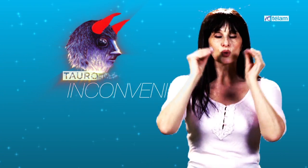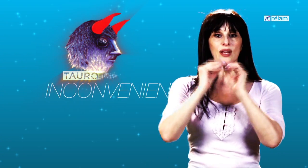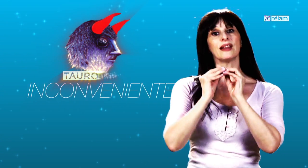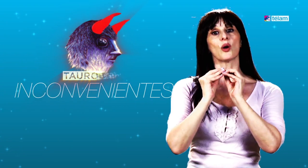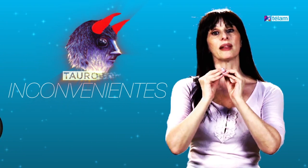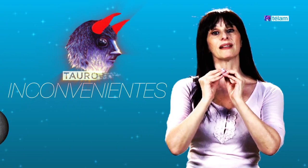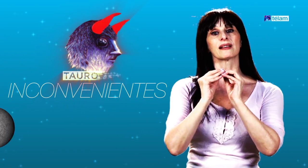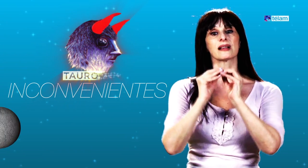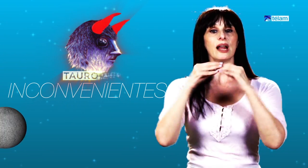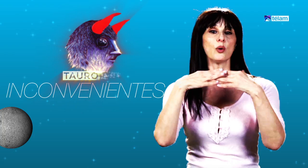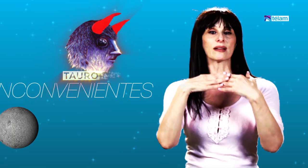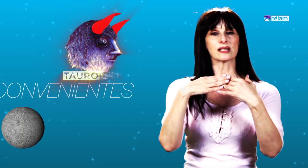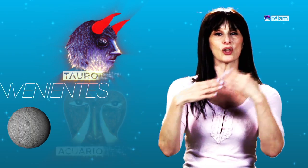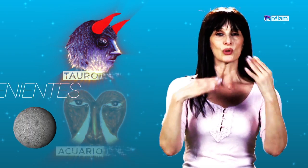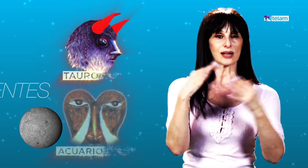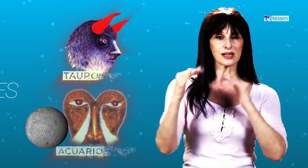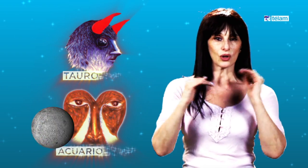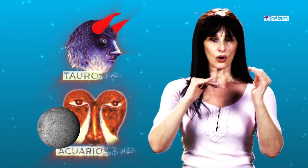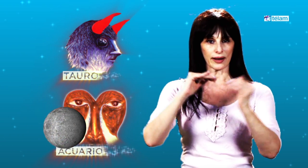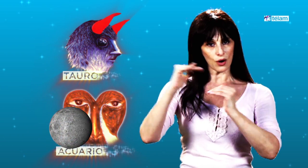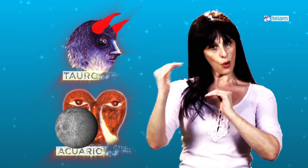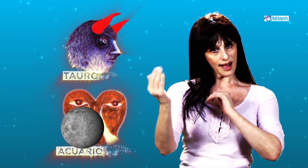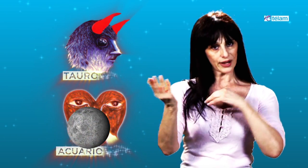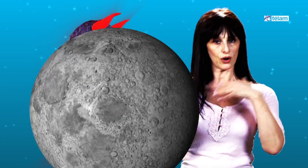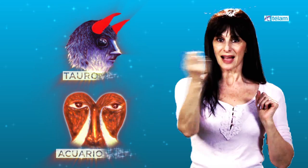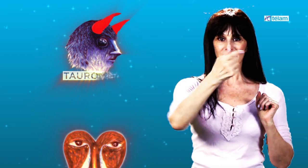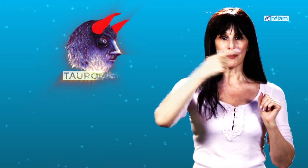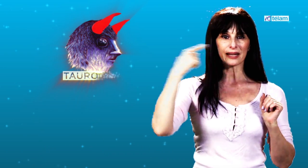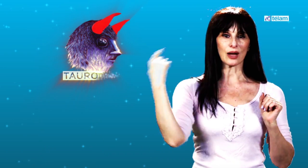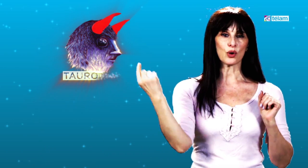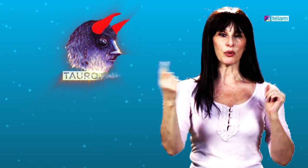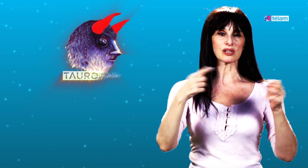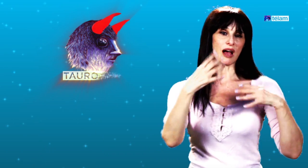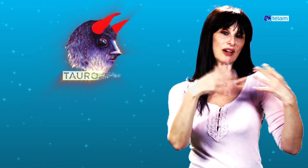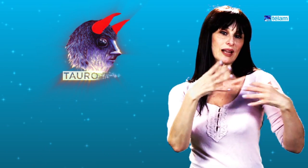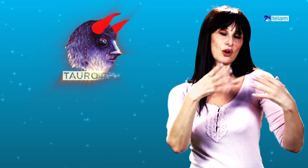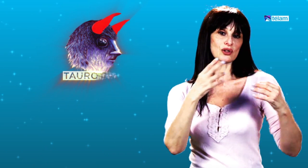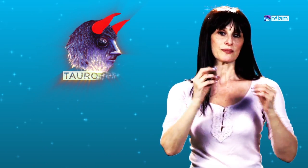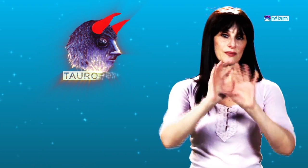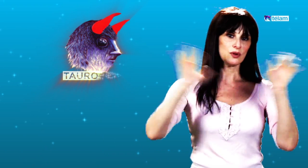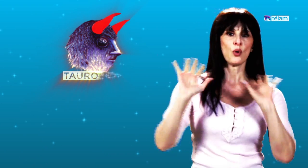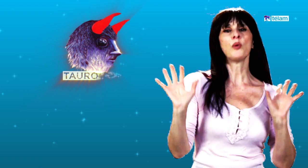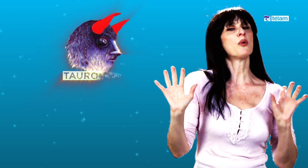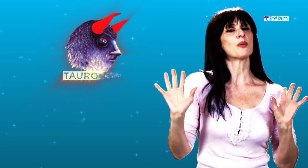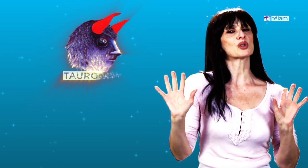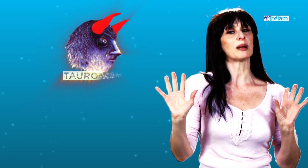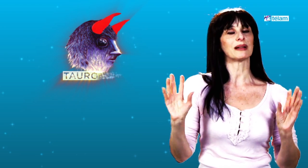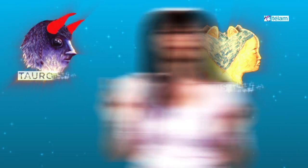surgir inconvenientes, la luna está haciendo su tránsito en Acuario, así que para Tauro puedes afectarlos un poco emocionalmente.